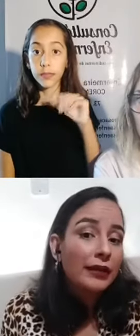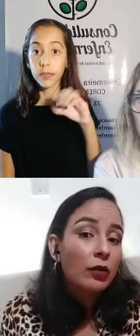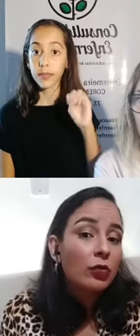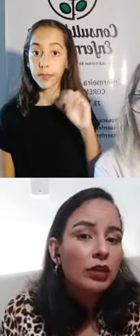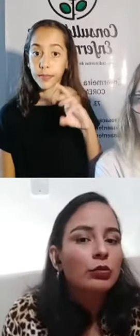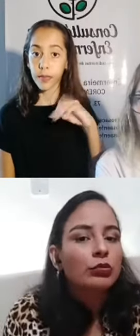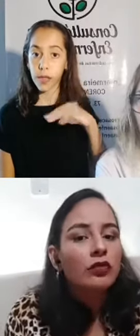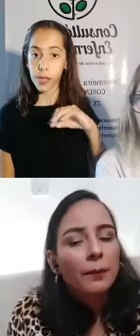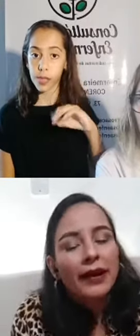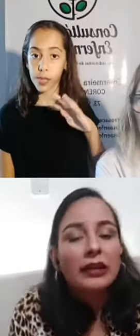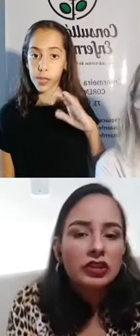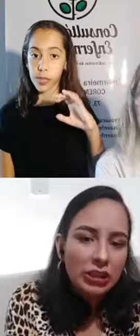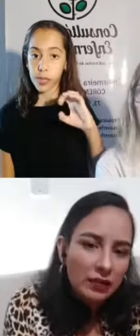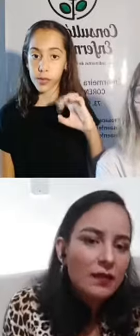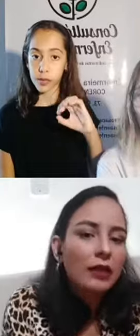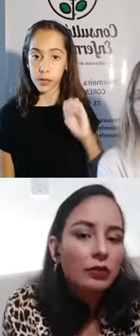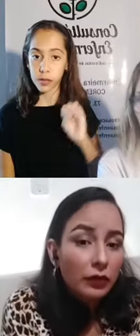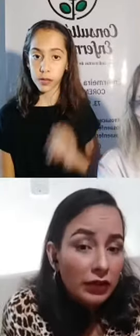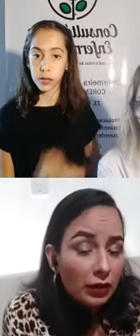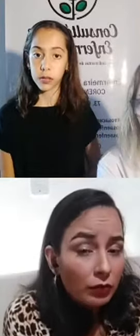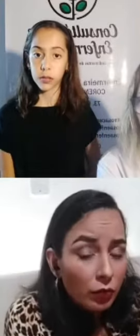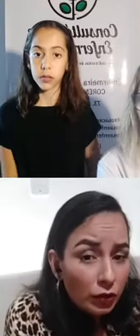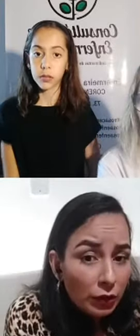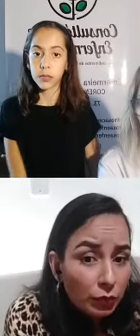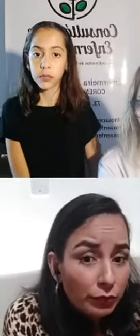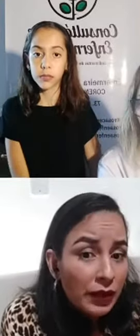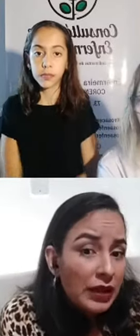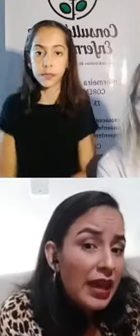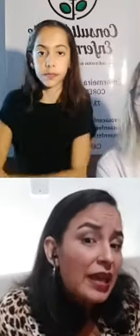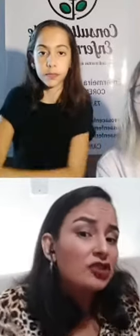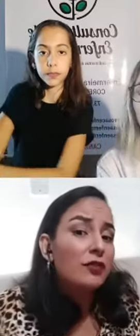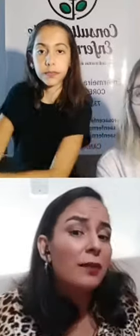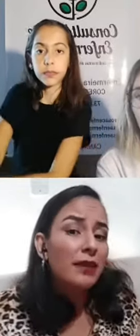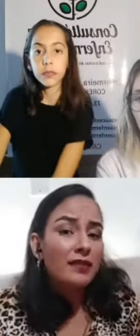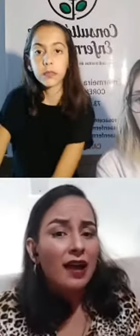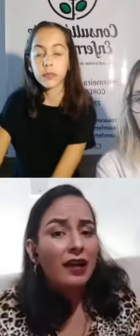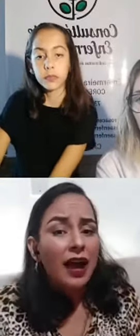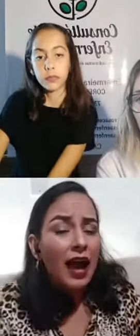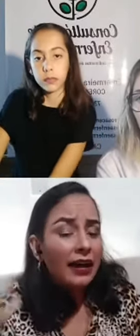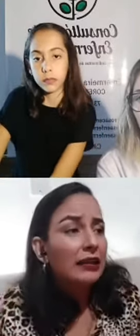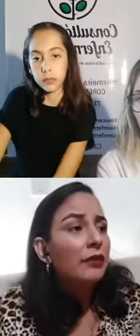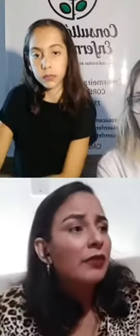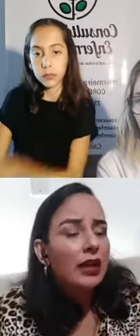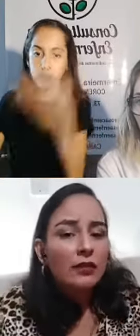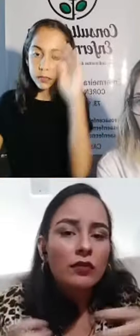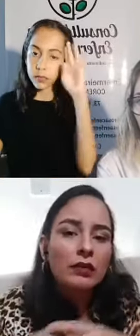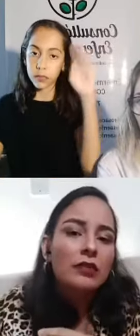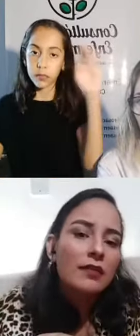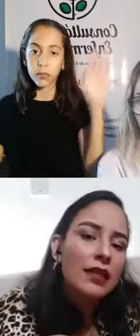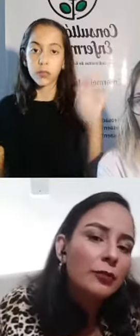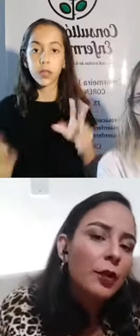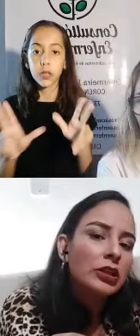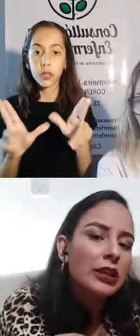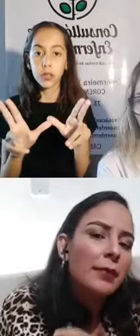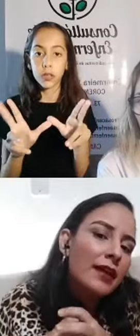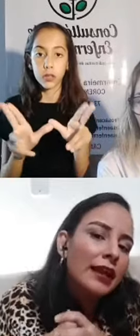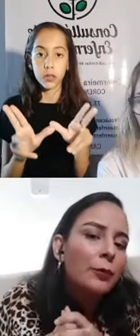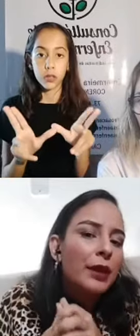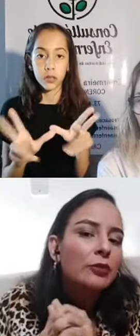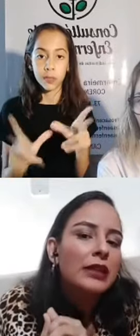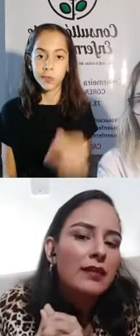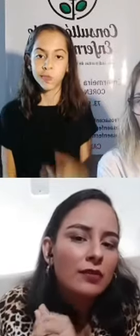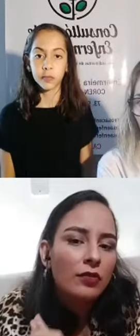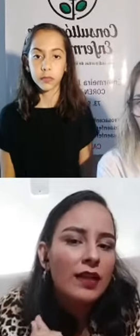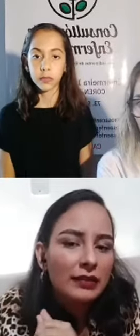para ter o conteúdo, só para garantir que esses alunos vão ter o conteúdo. E aí a gente vai pensar, Canavieiras, o centro da cidade pode ter, mas será que o